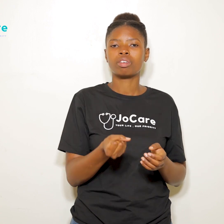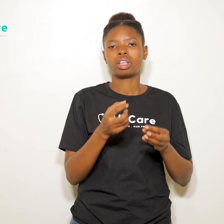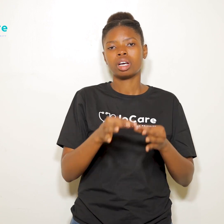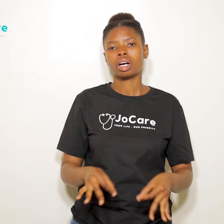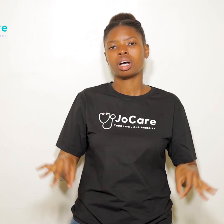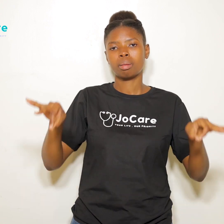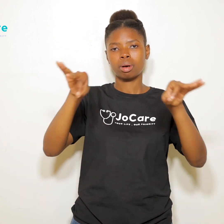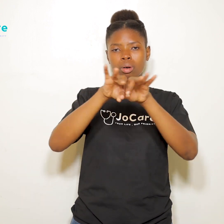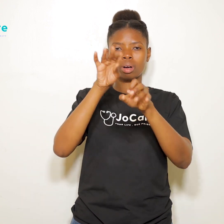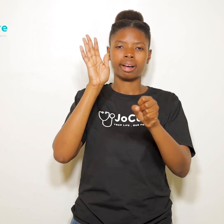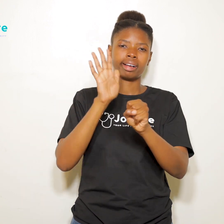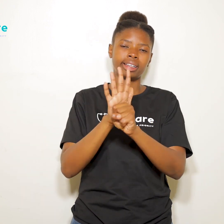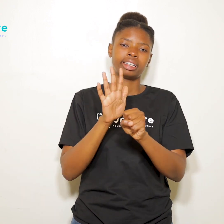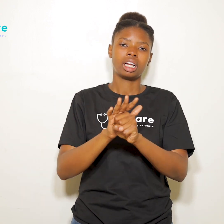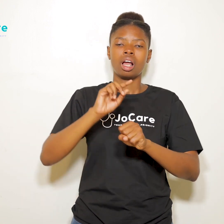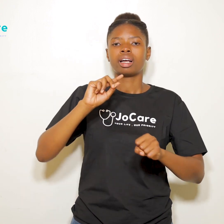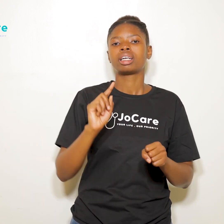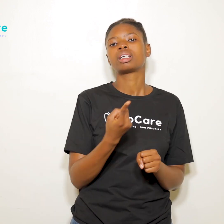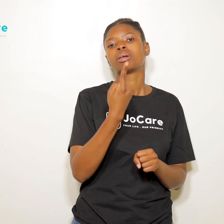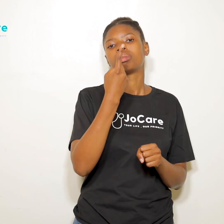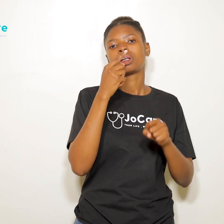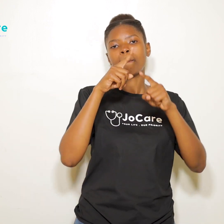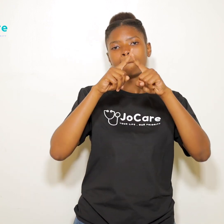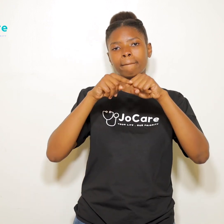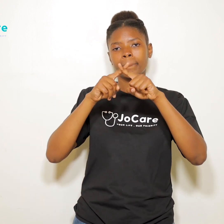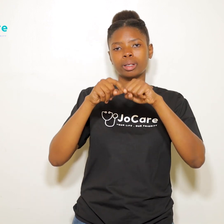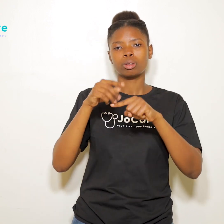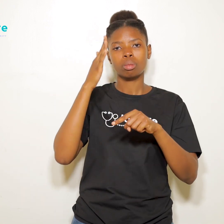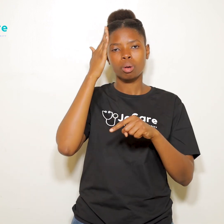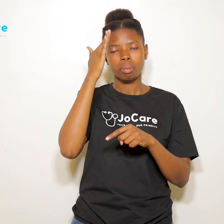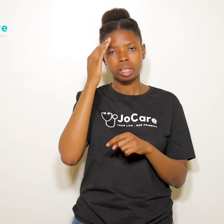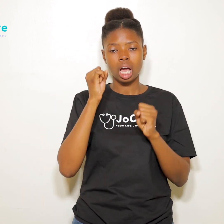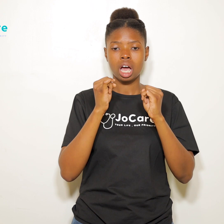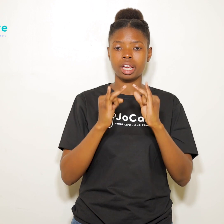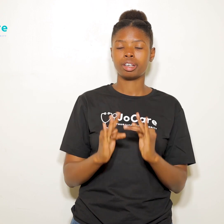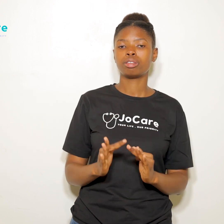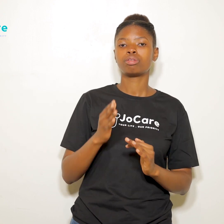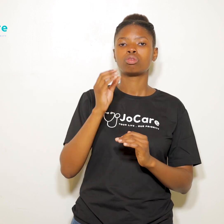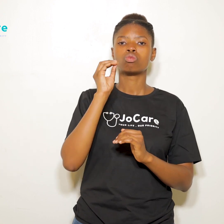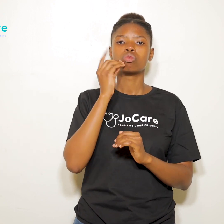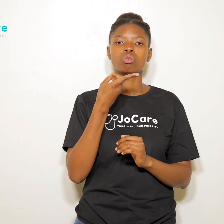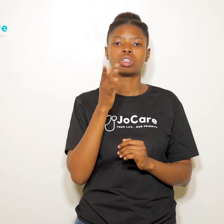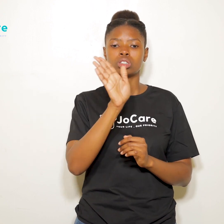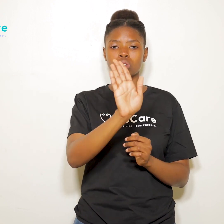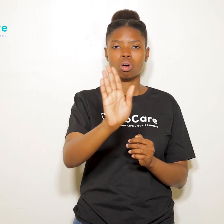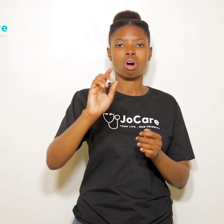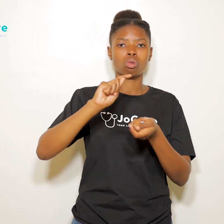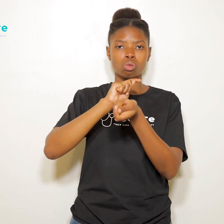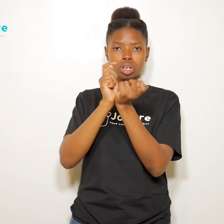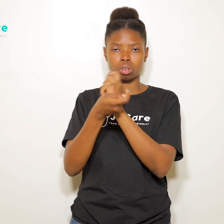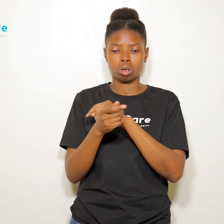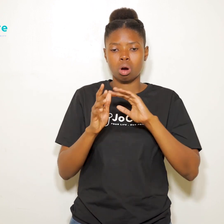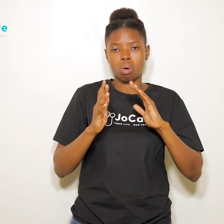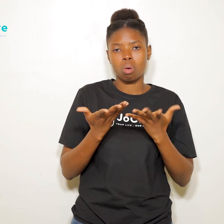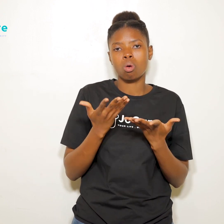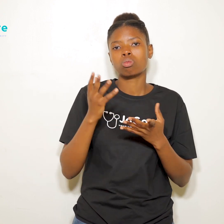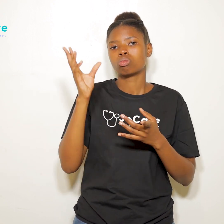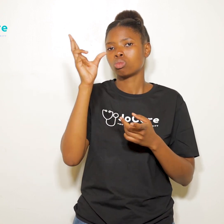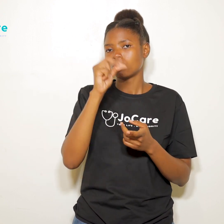icya mbere bituma umenya nimba ukwezi kwawe guhinduka cyangwa kudahinduka. Kuko hari abadamu bagira ukwezi